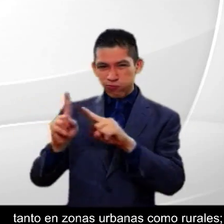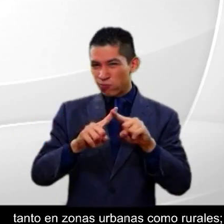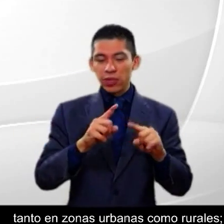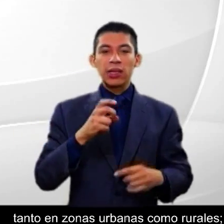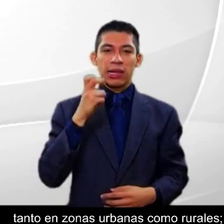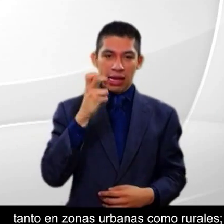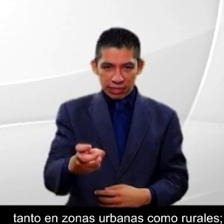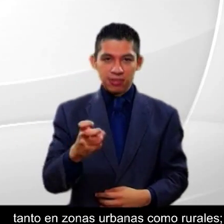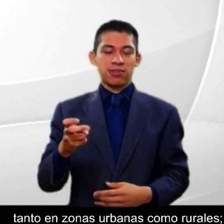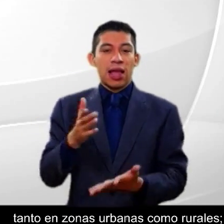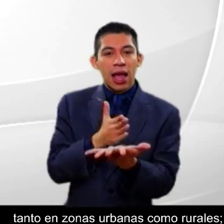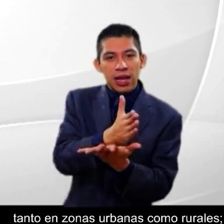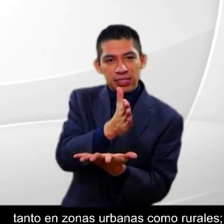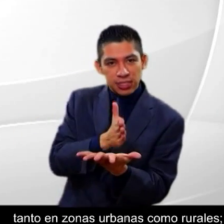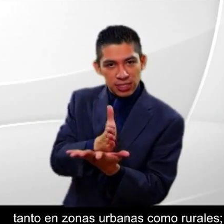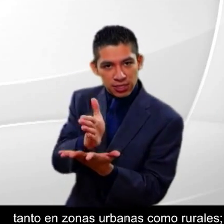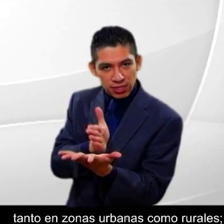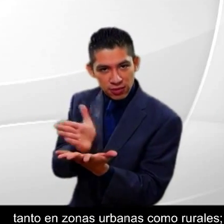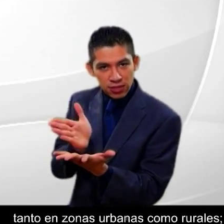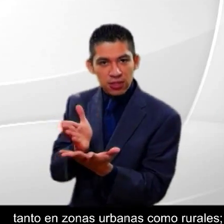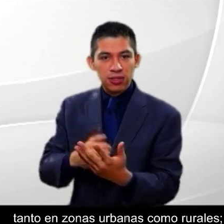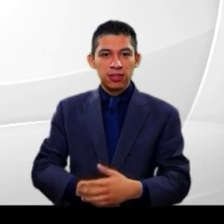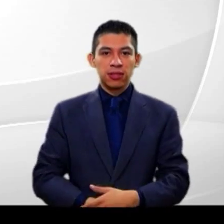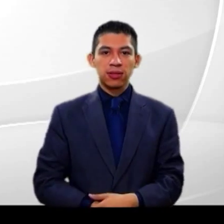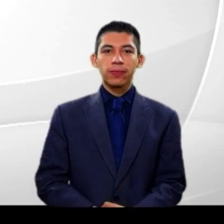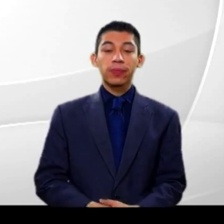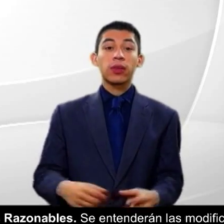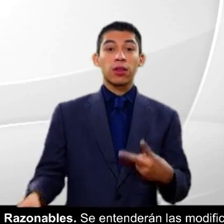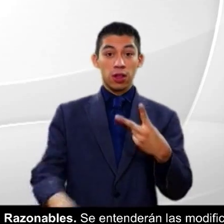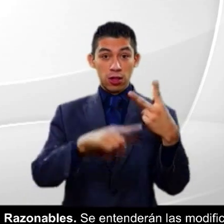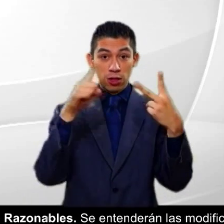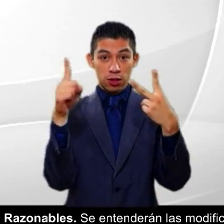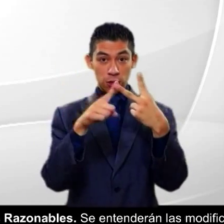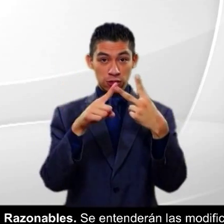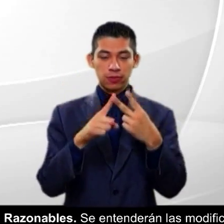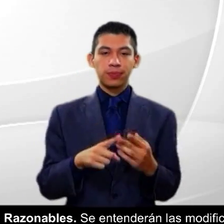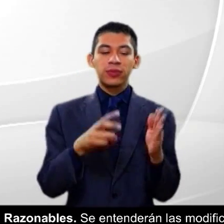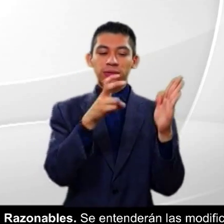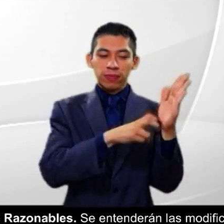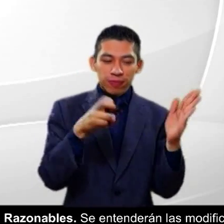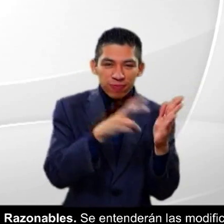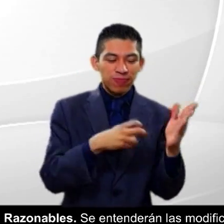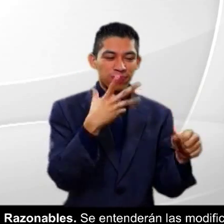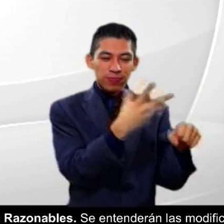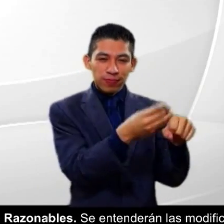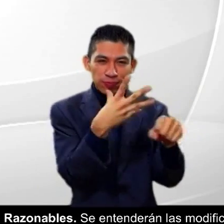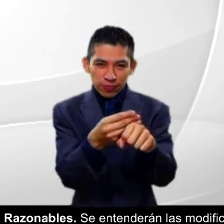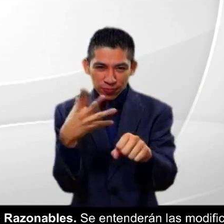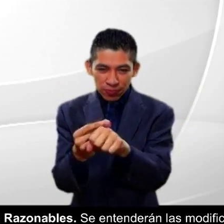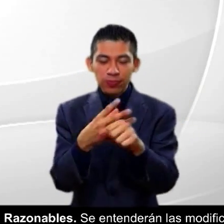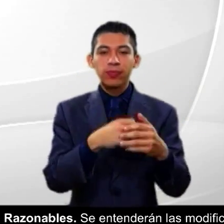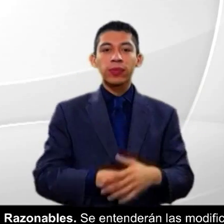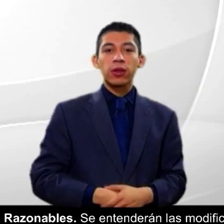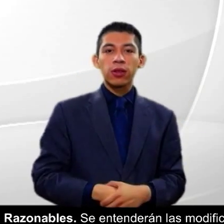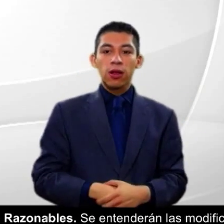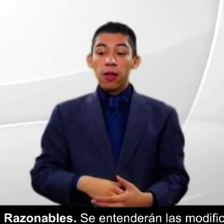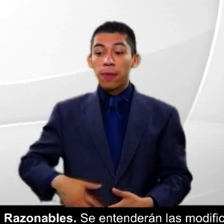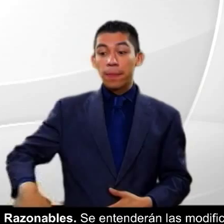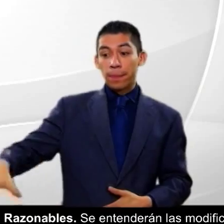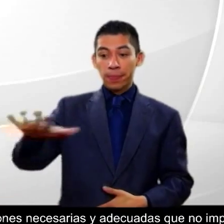Tanto en zonas urbanas como rurales 2. Ajustes razonables Se entenderán las modificaciones y